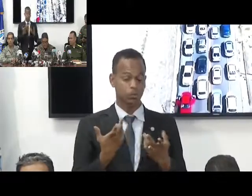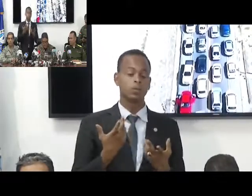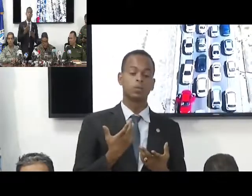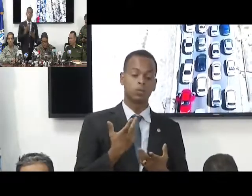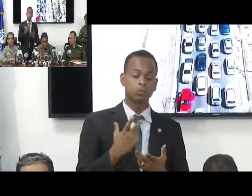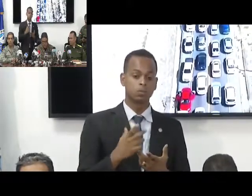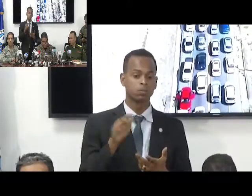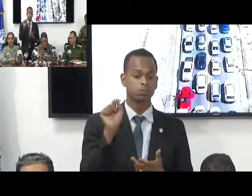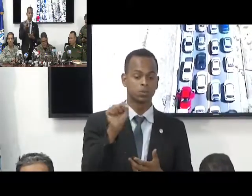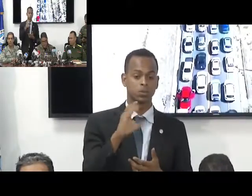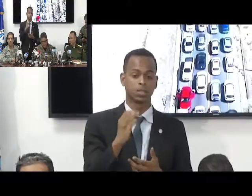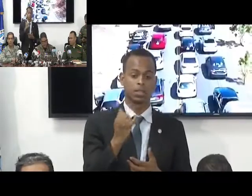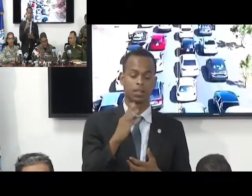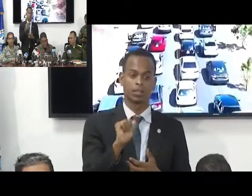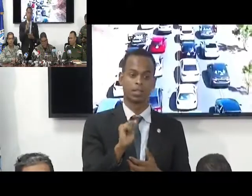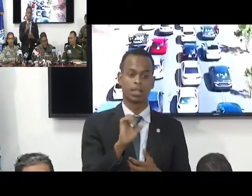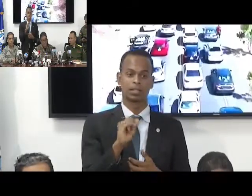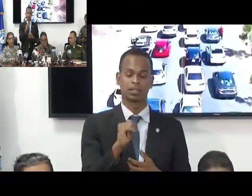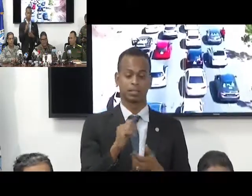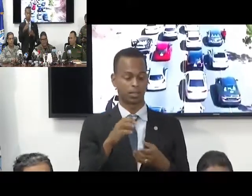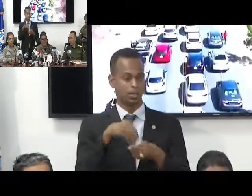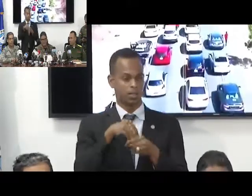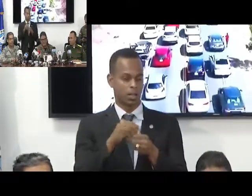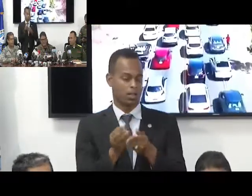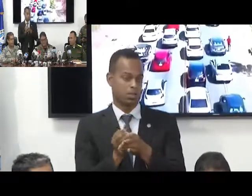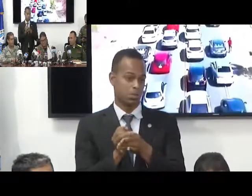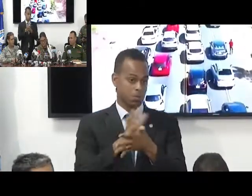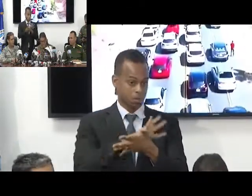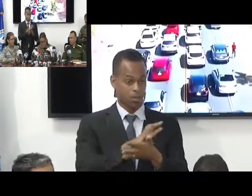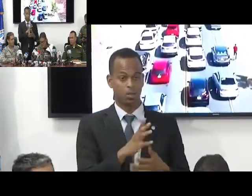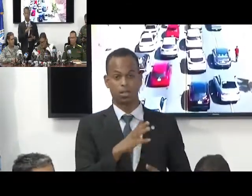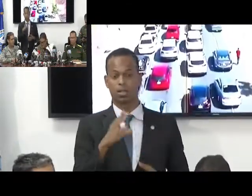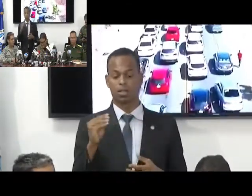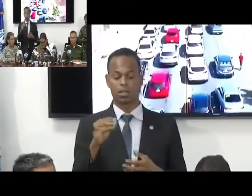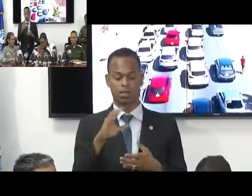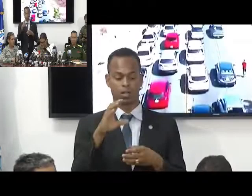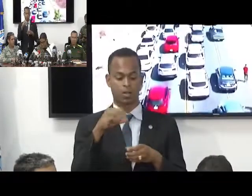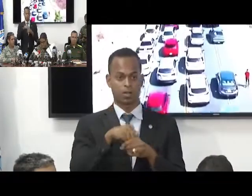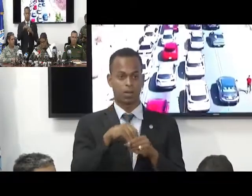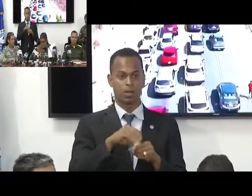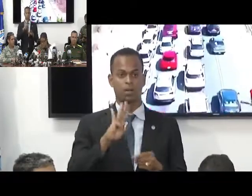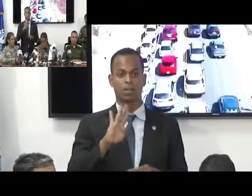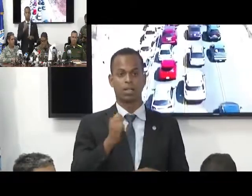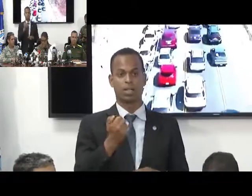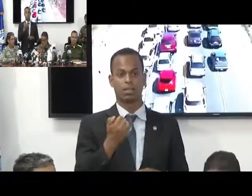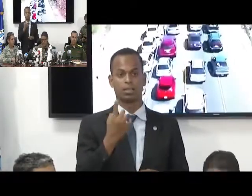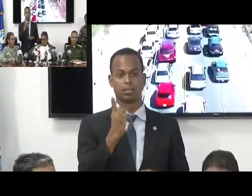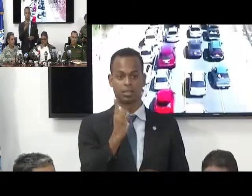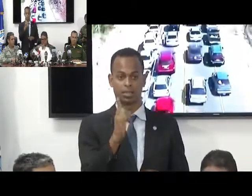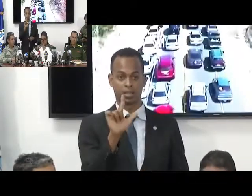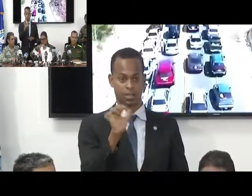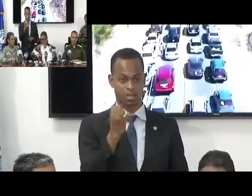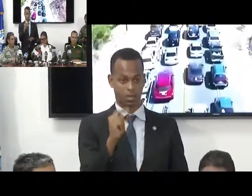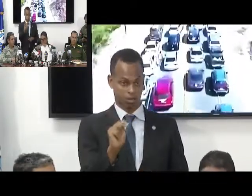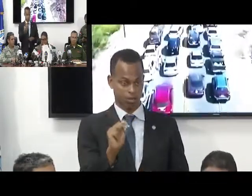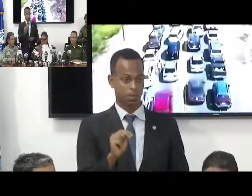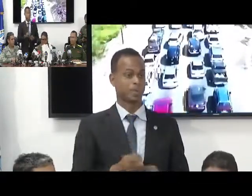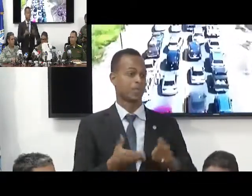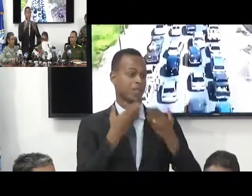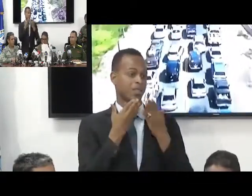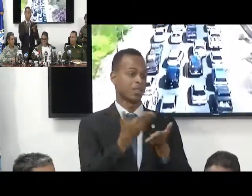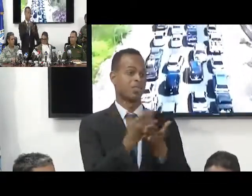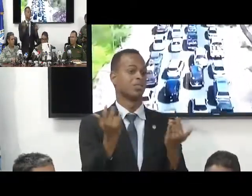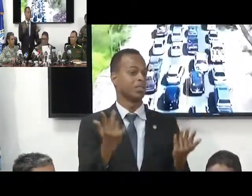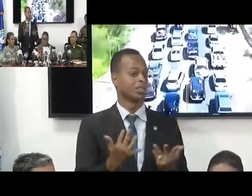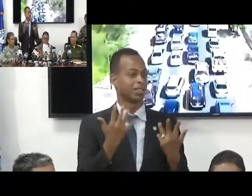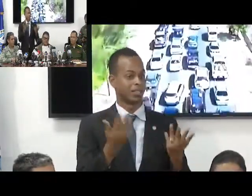Asistencia, Banco Popular Dominicano y Banco BH de León. Y gracias a todos ustedes por esperar